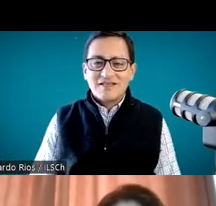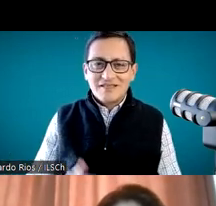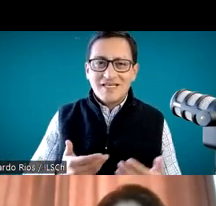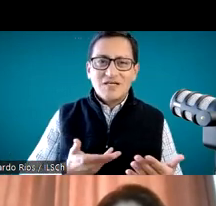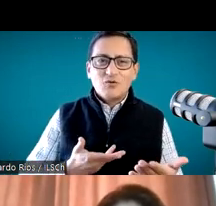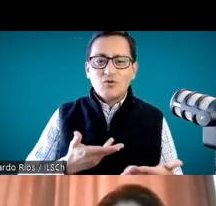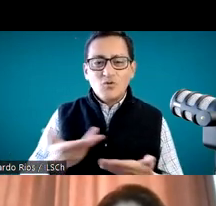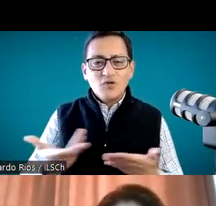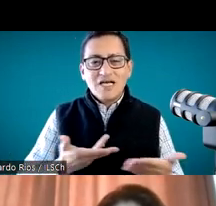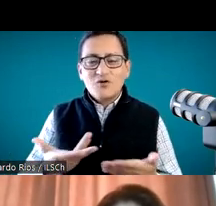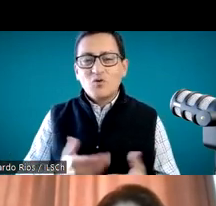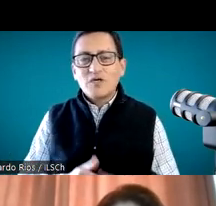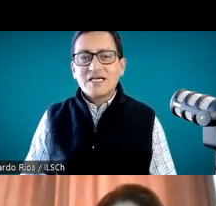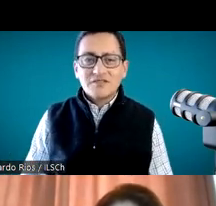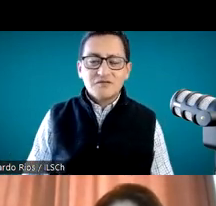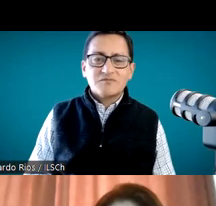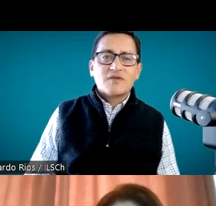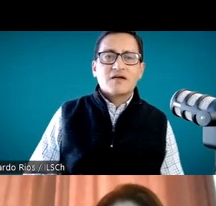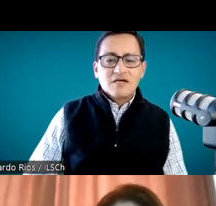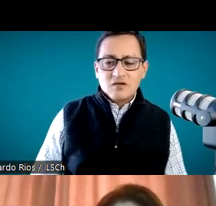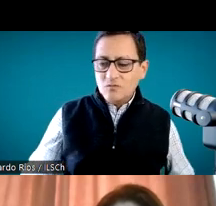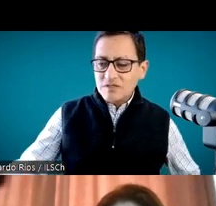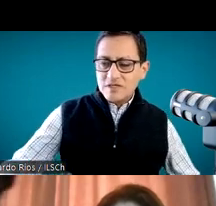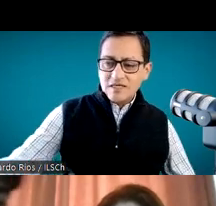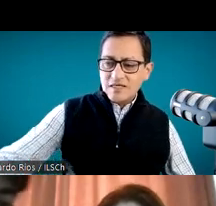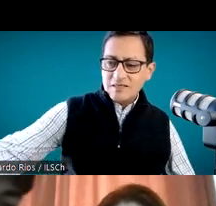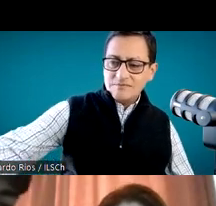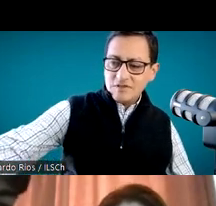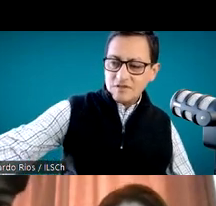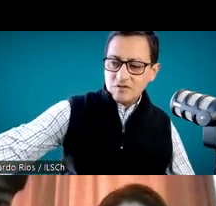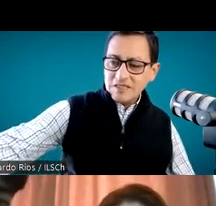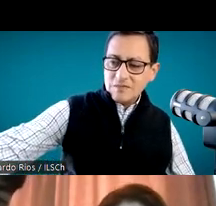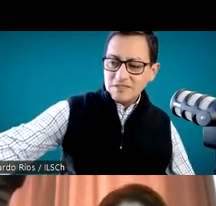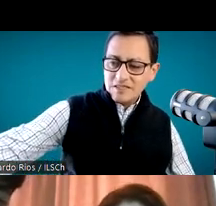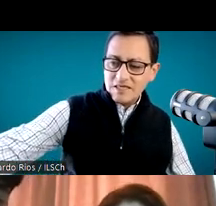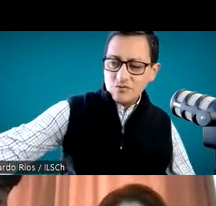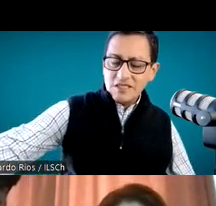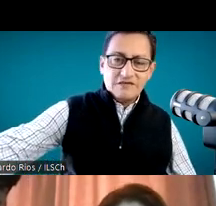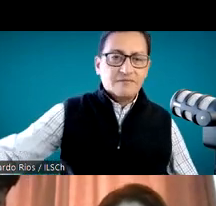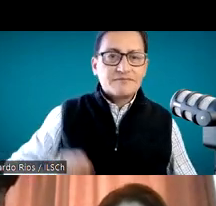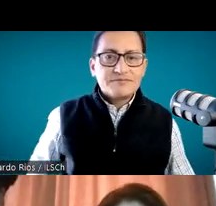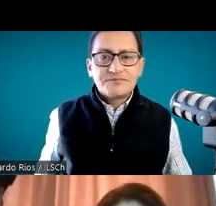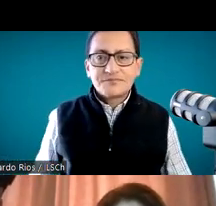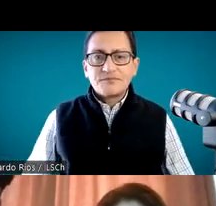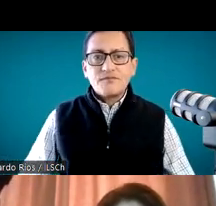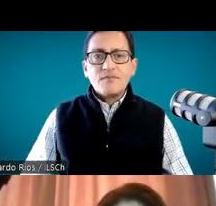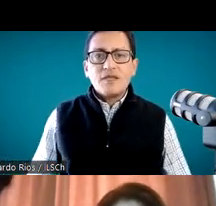poder tener un grado de comunicación con personas con discapacidad auditiva.